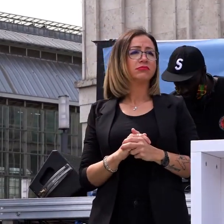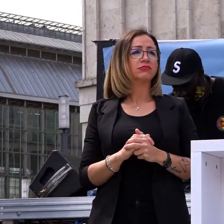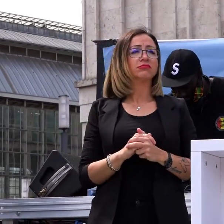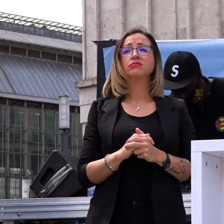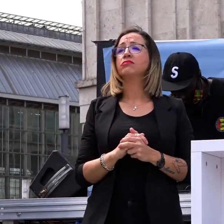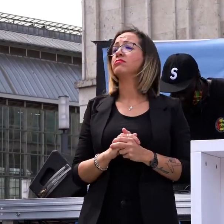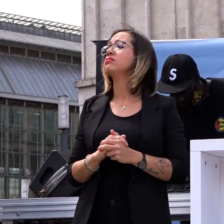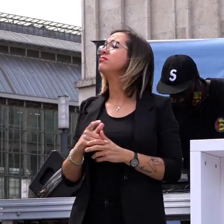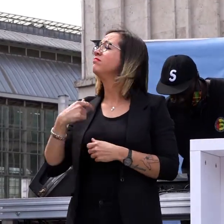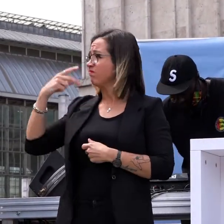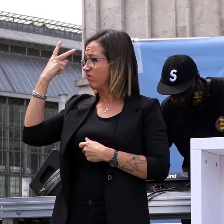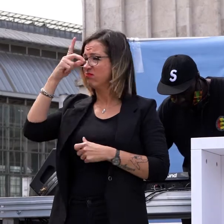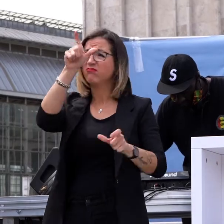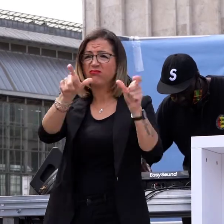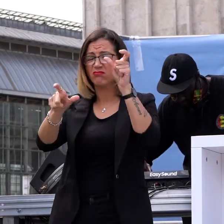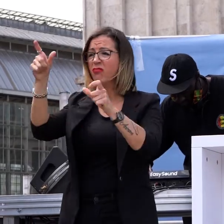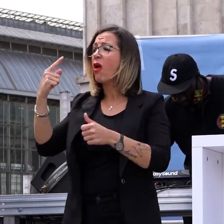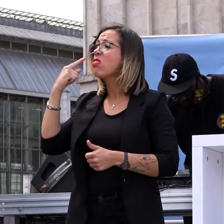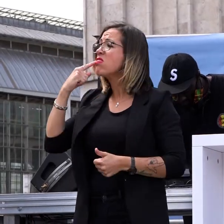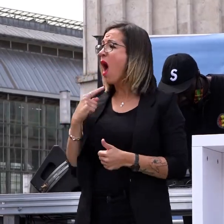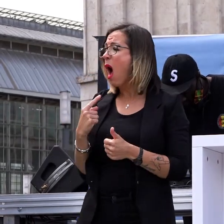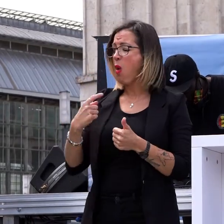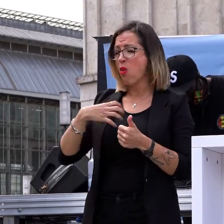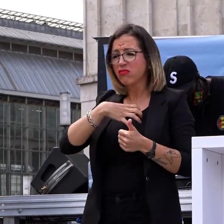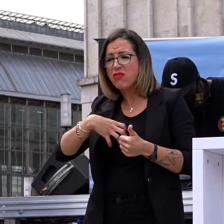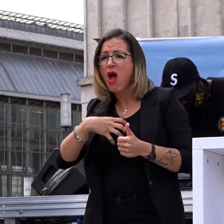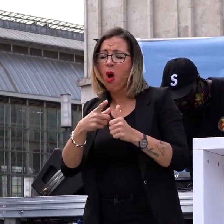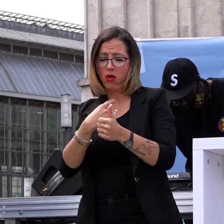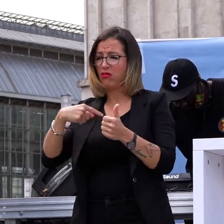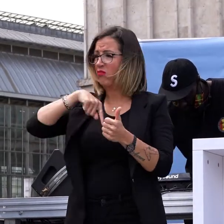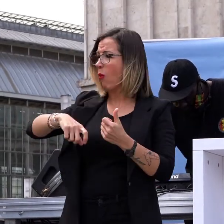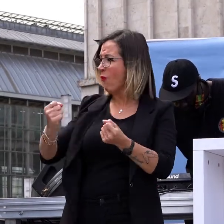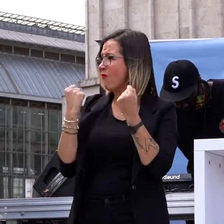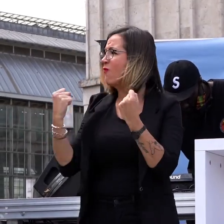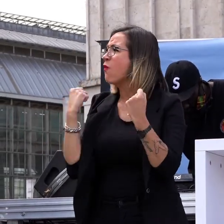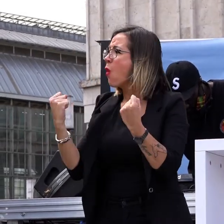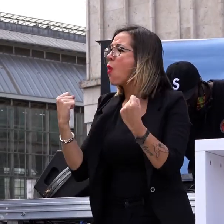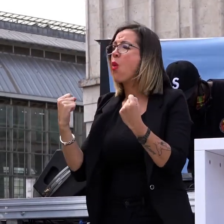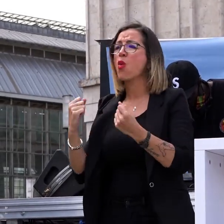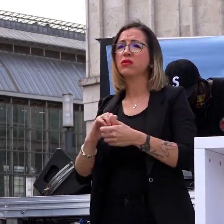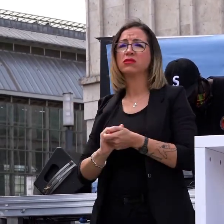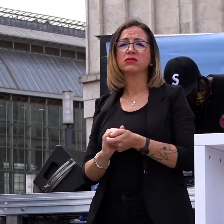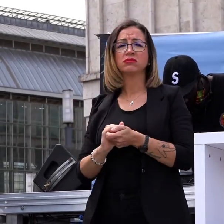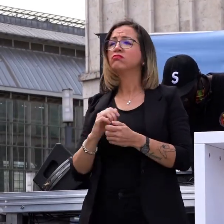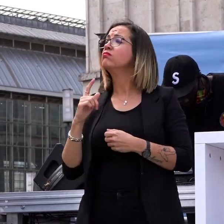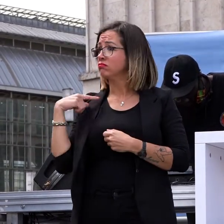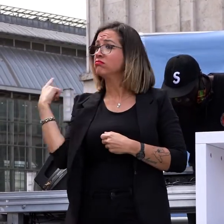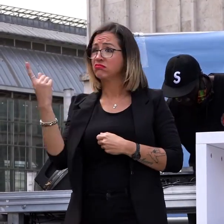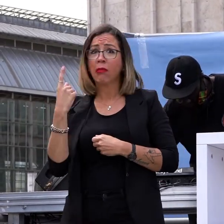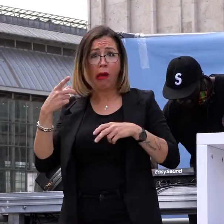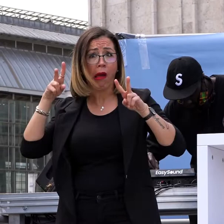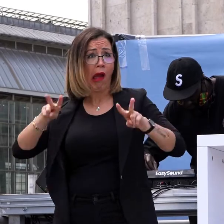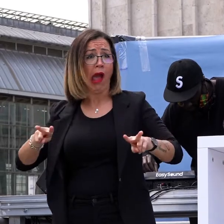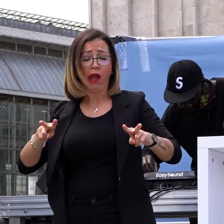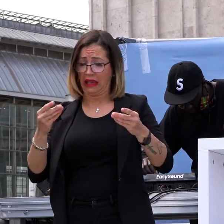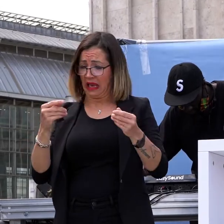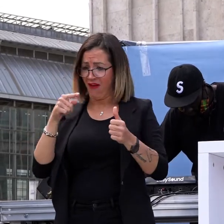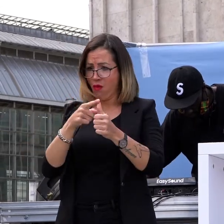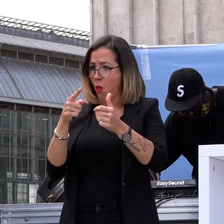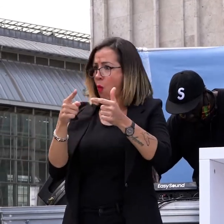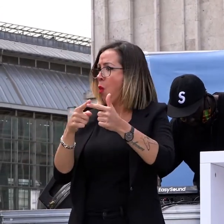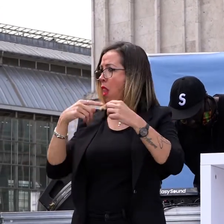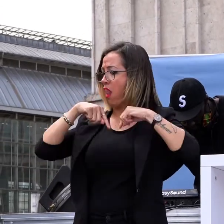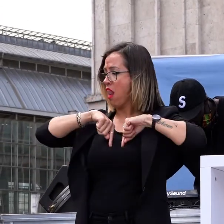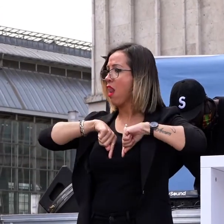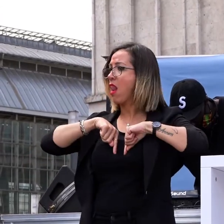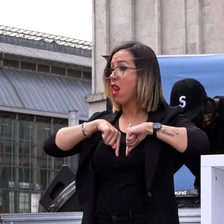Ich verstehe eure Trauer. Ich verstehe eure Wut. Wir haben ein Recht auf diese Gefühle.